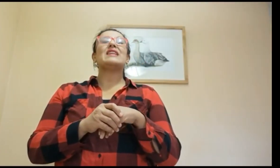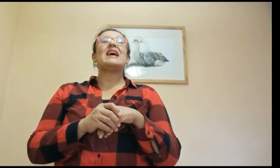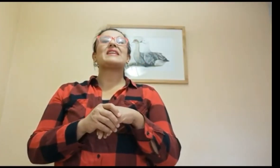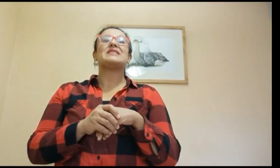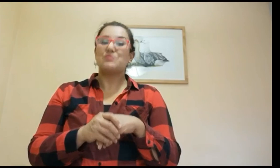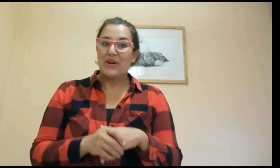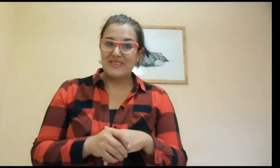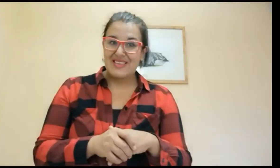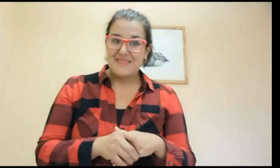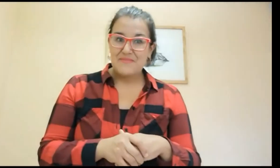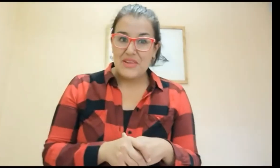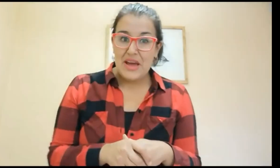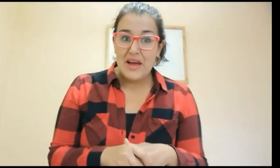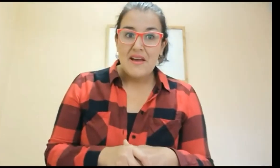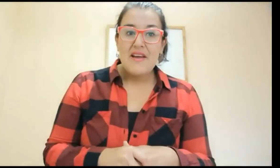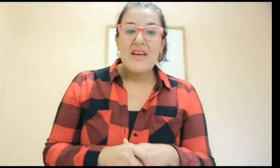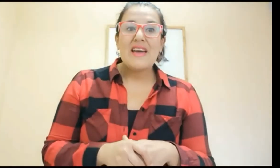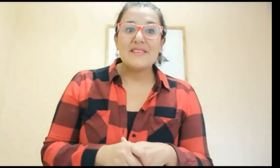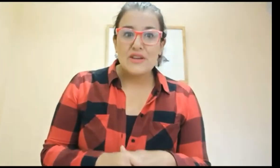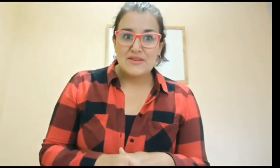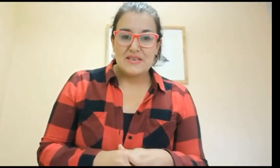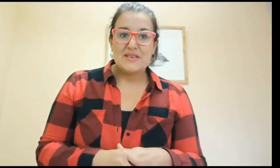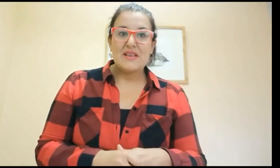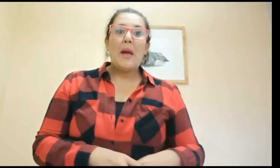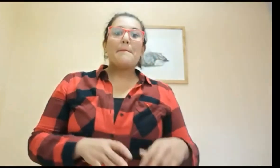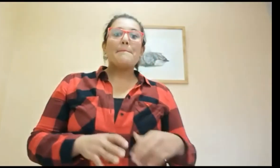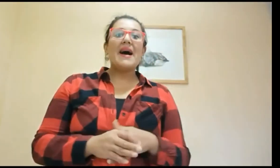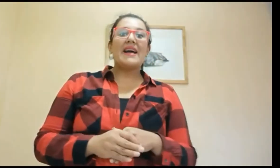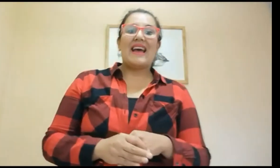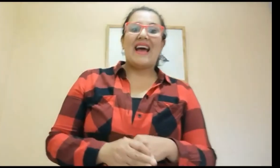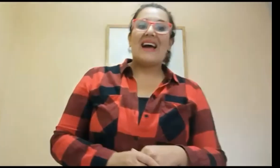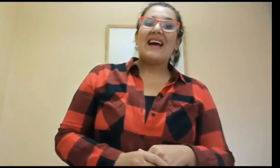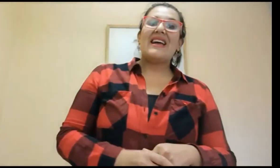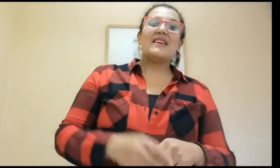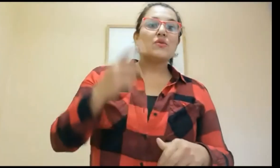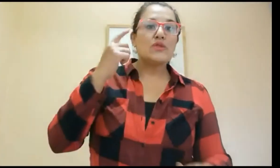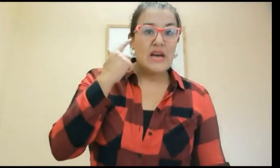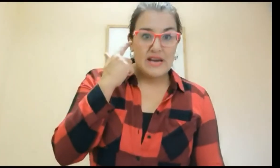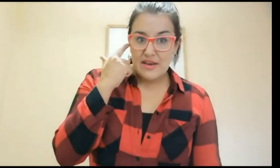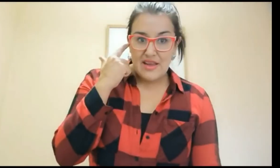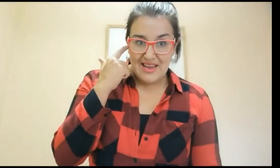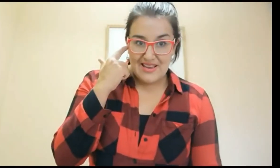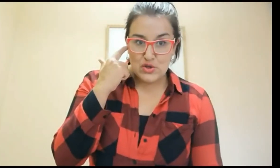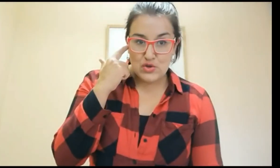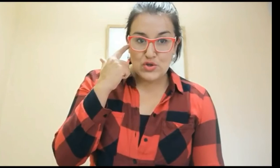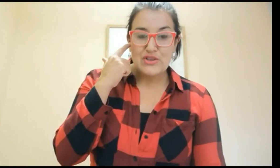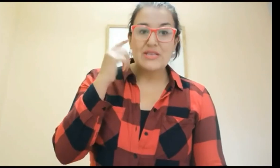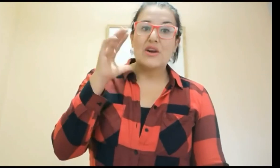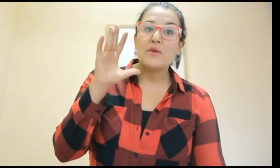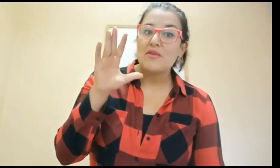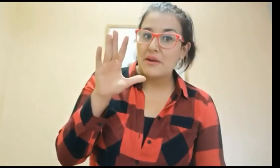la respuesta, ¿ya? Entonces, van a escuchar estos cinco